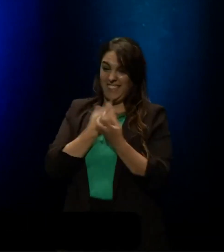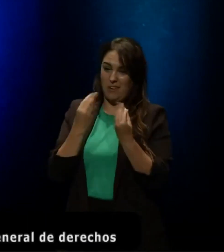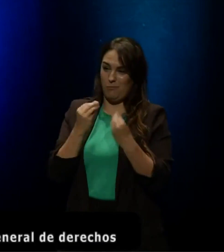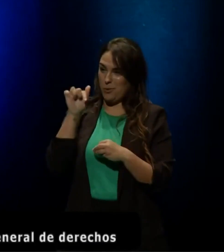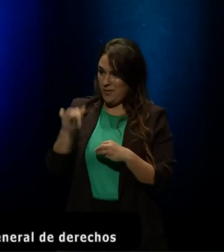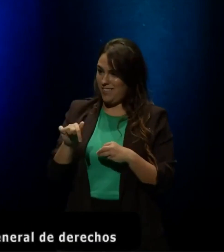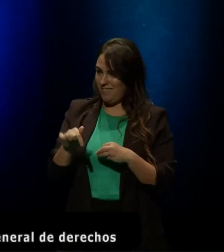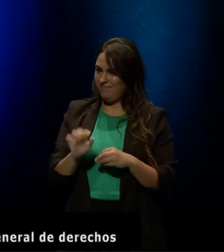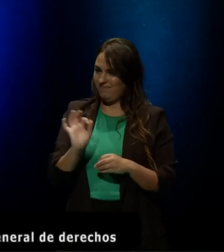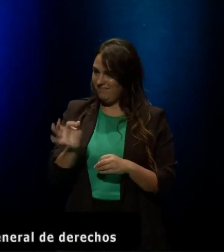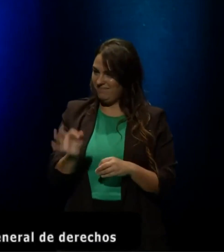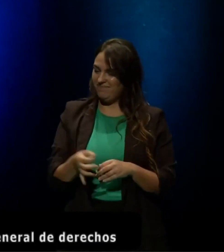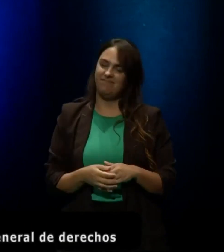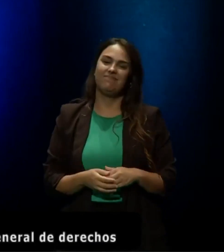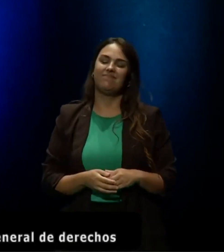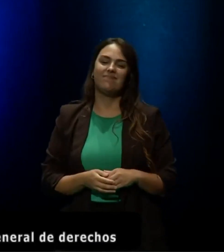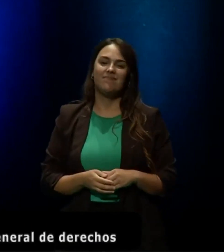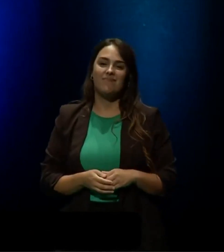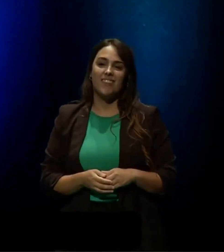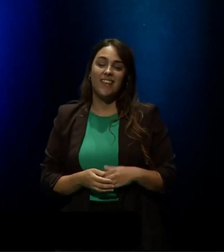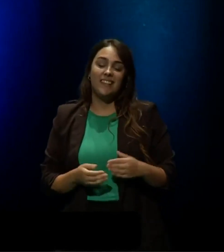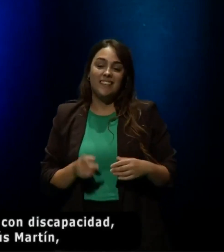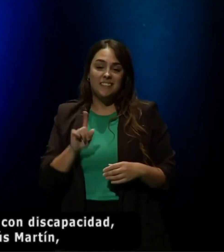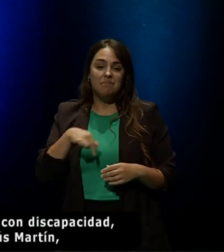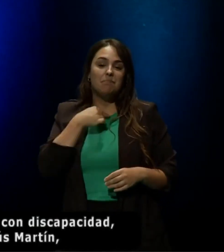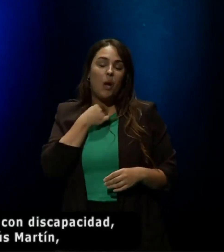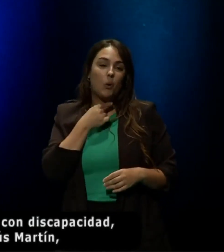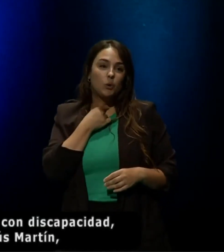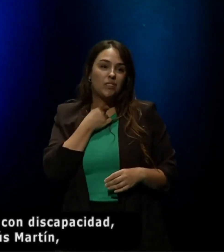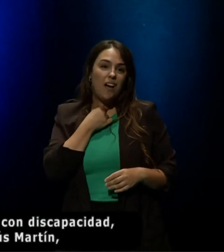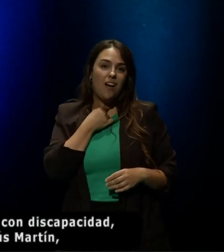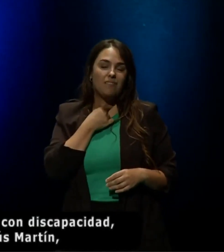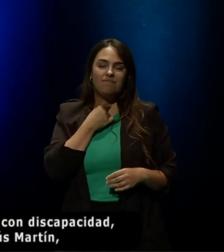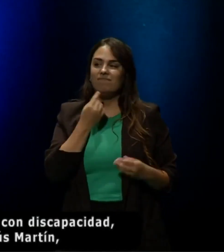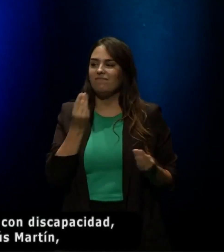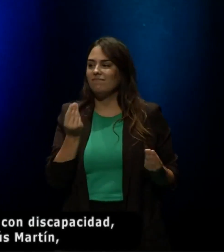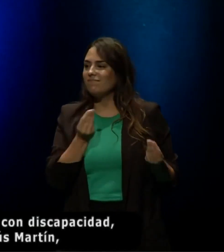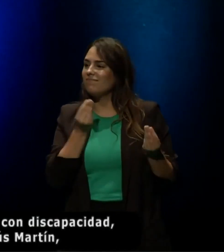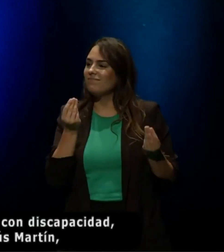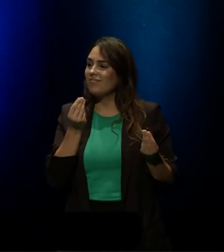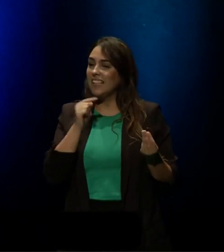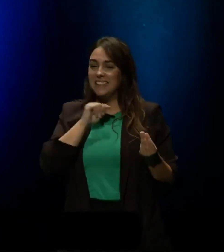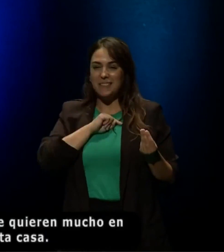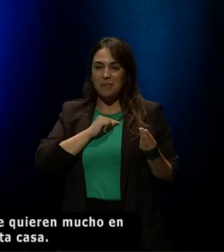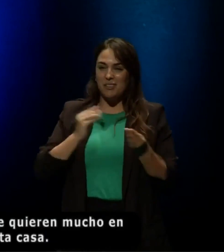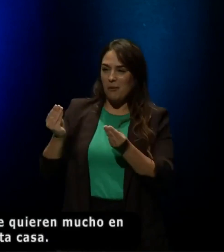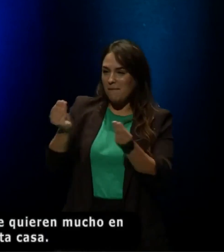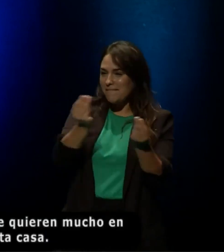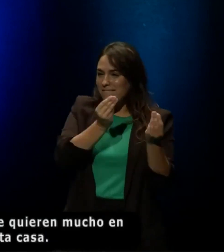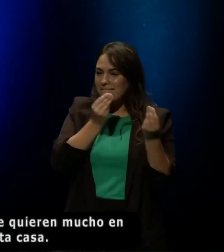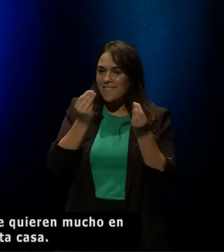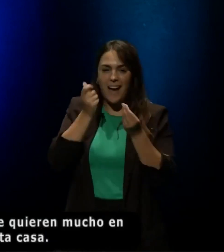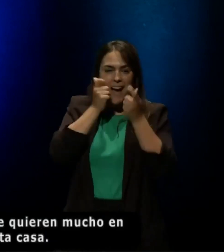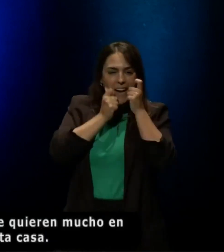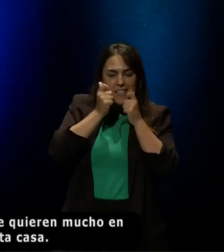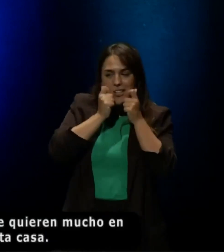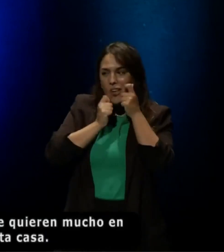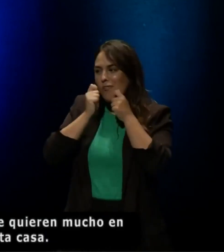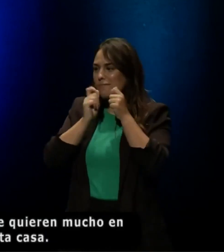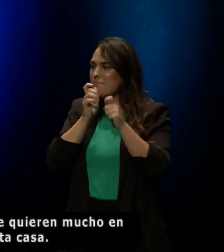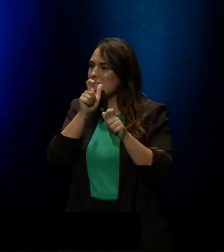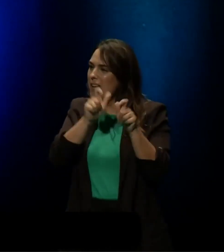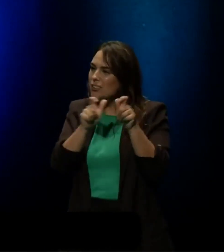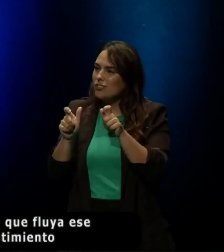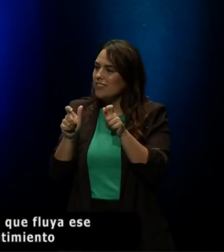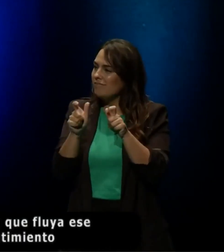esta casa. Y me gusta que fluya ese sentimiento y ese afecto entre las personas que